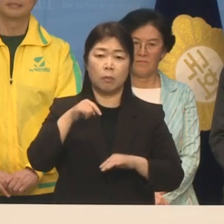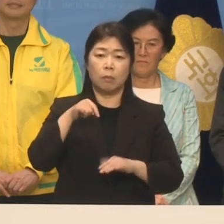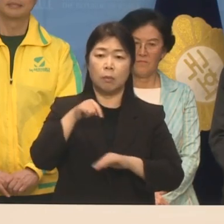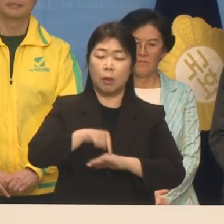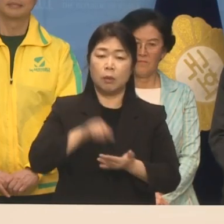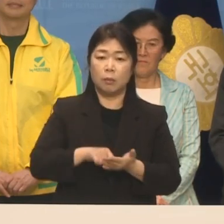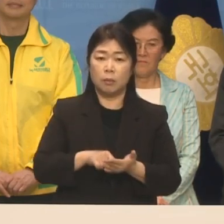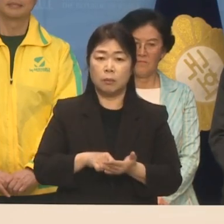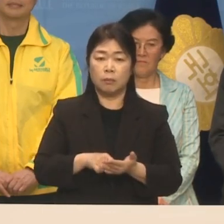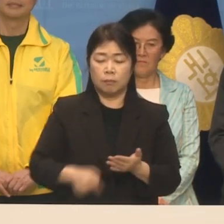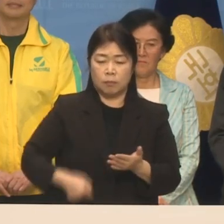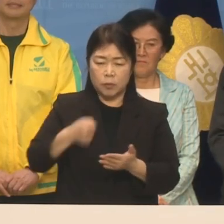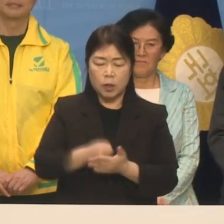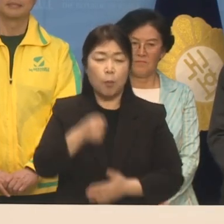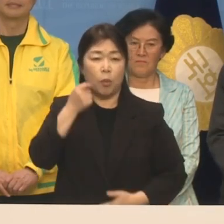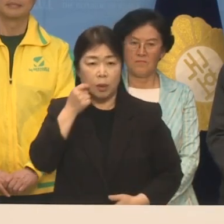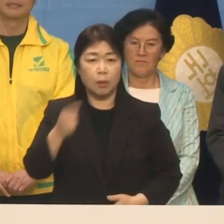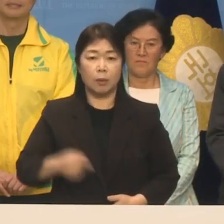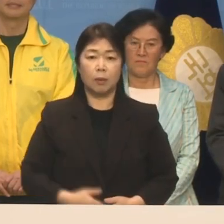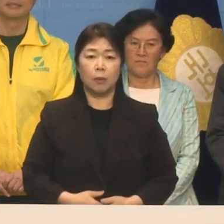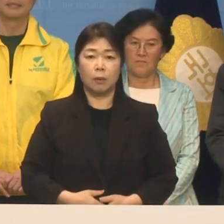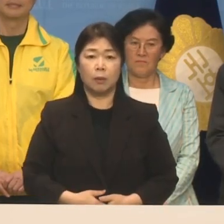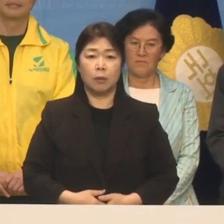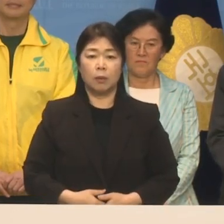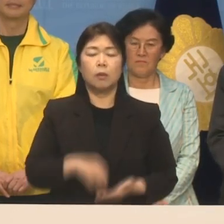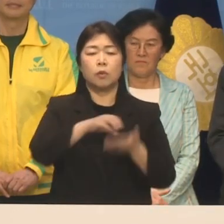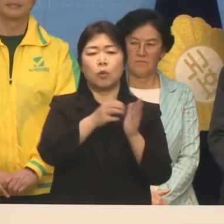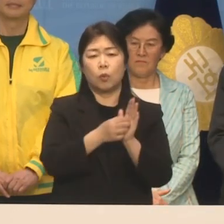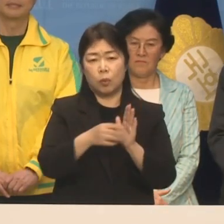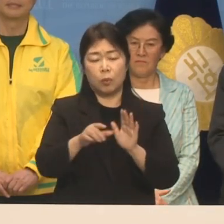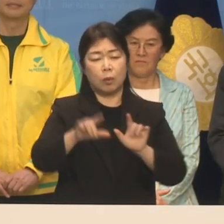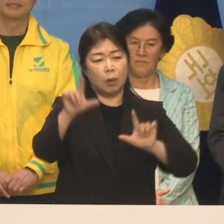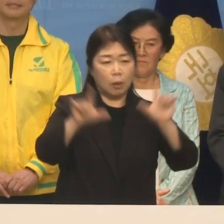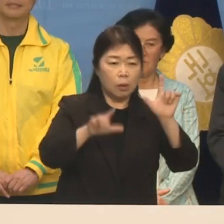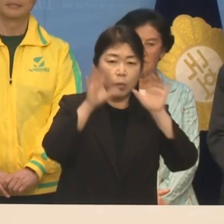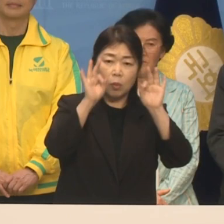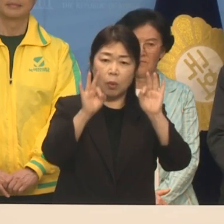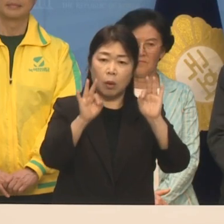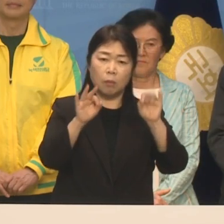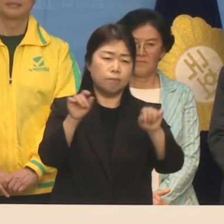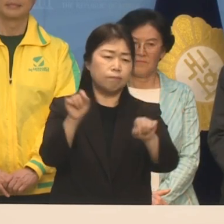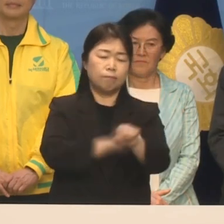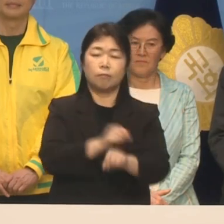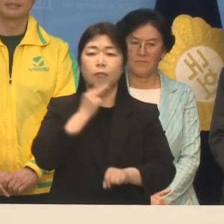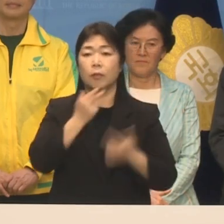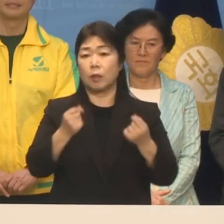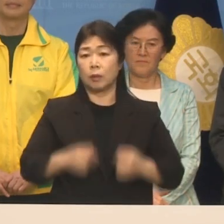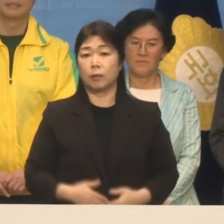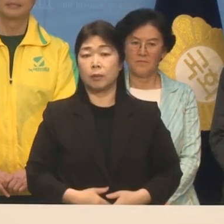그 영역에서의 비어있는 부분에 대한 어떤 구체적인 수치로 드러난 부분이라고 생각합니다.